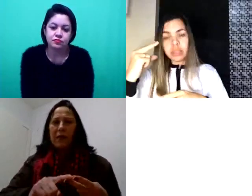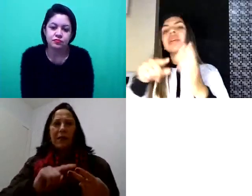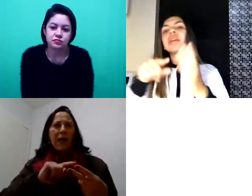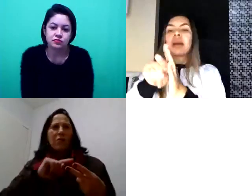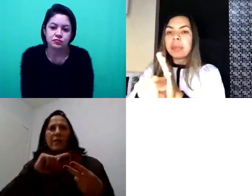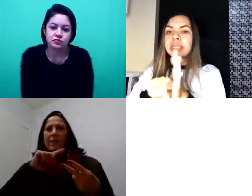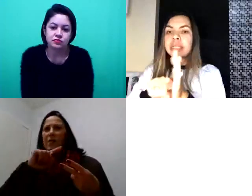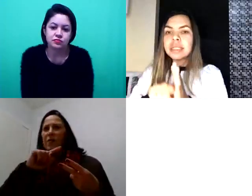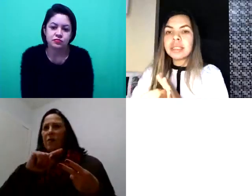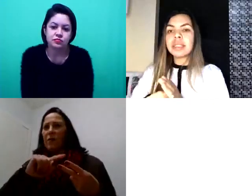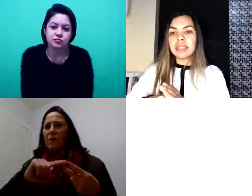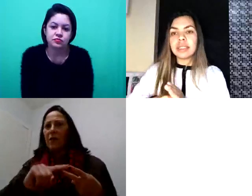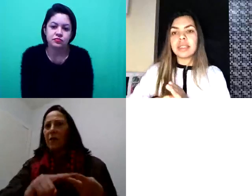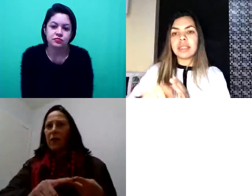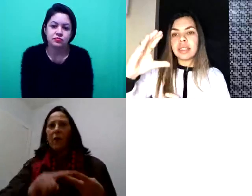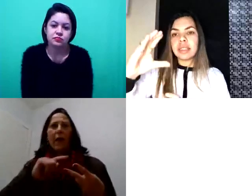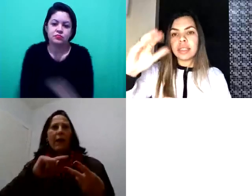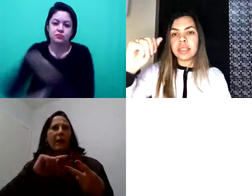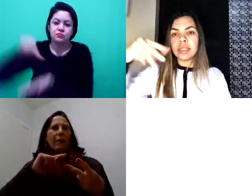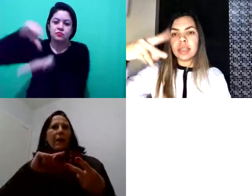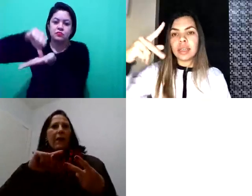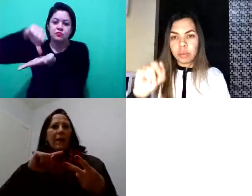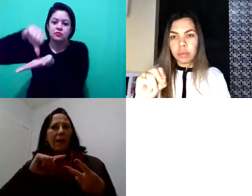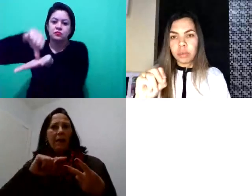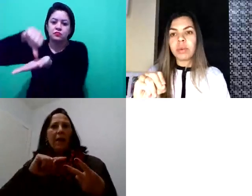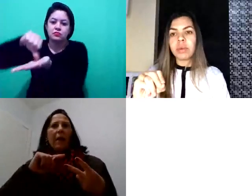nos estágios, os estágios estão sendo feitos online, né?